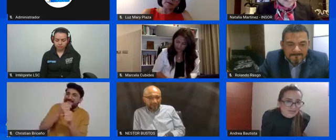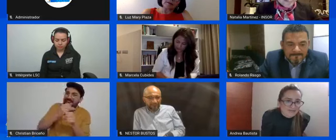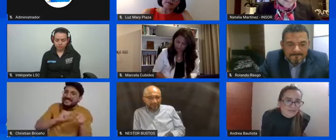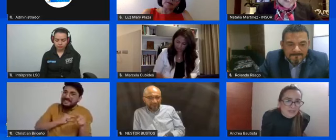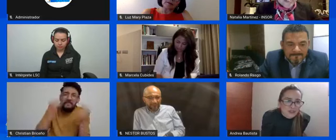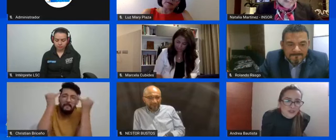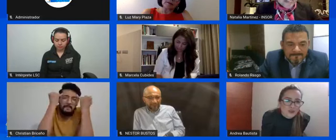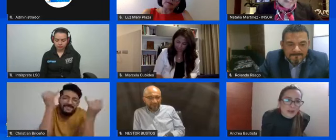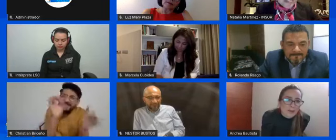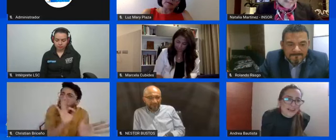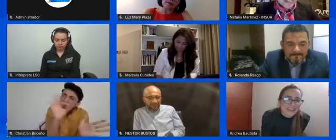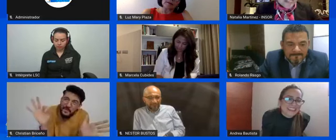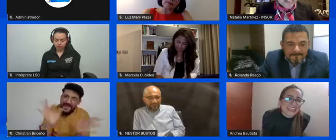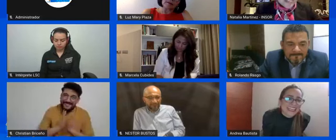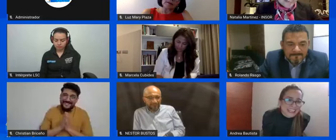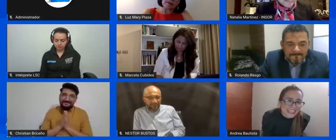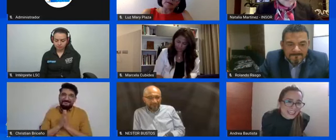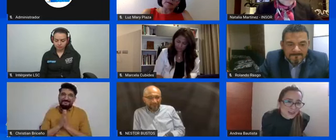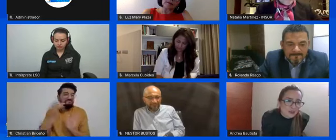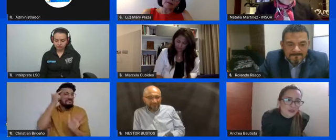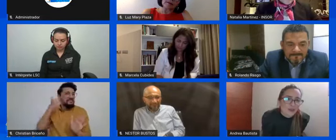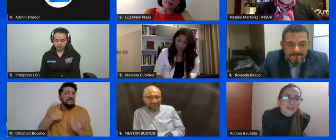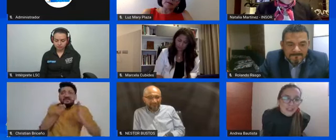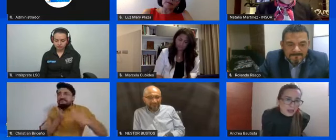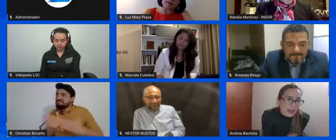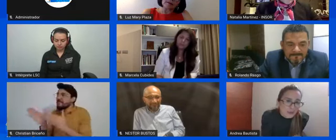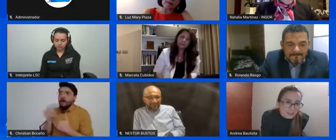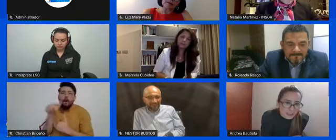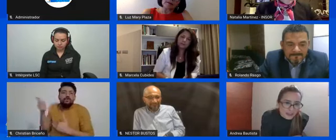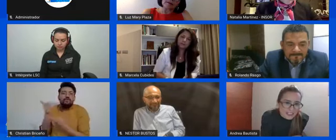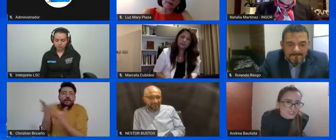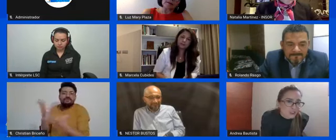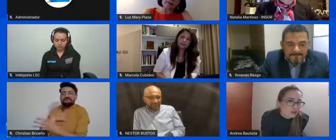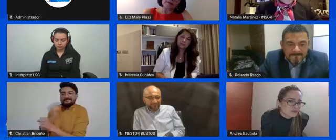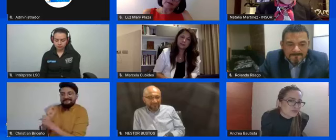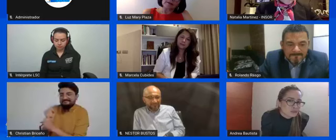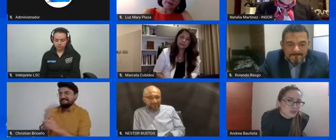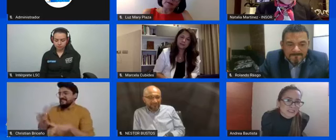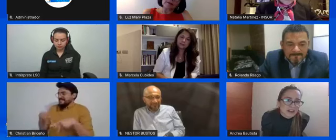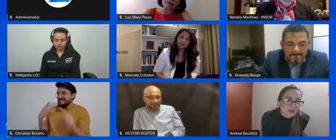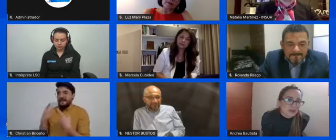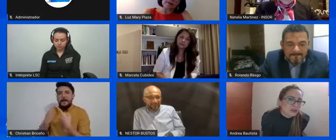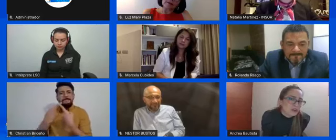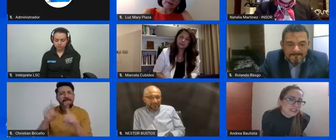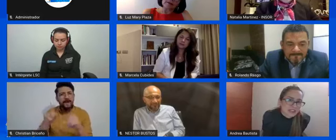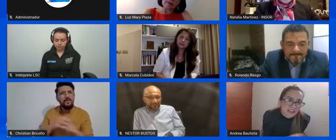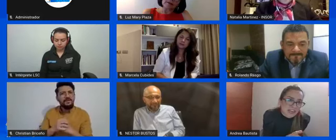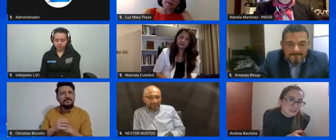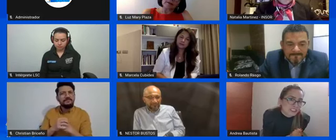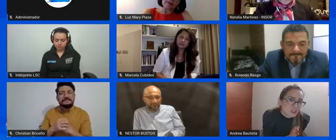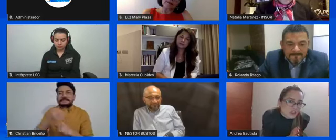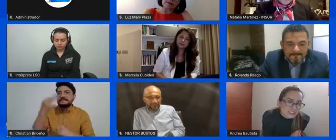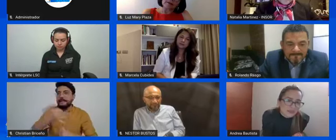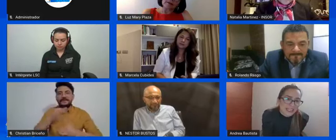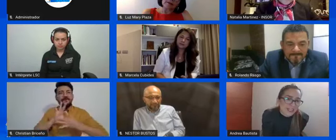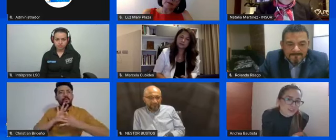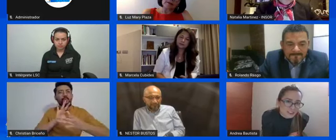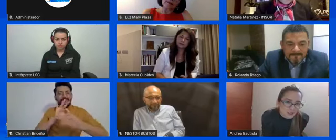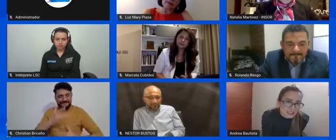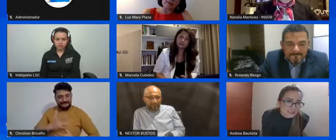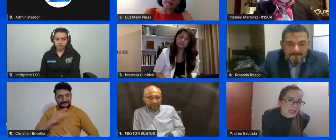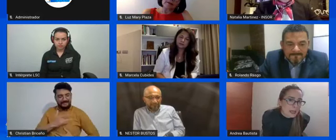quería, pero yo nunca me imaginé qué era lo que yo podría aportar para el INSOR. Yo pensaba como, no, trabajaría en otras cosas, me